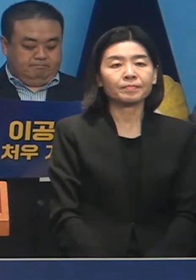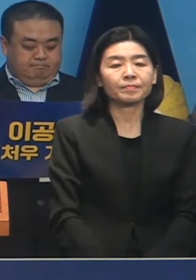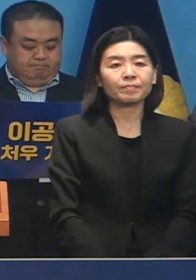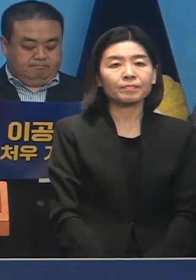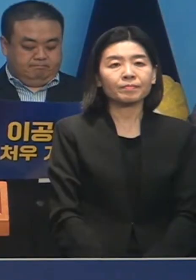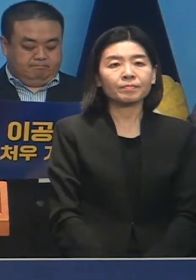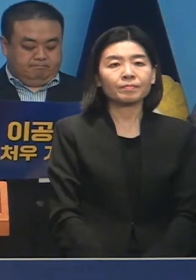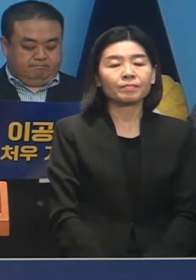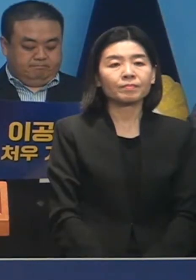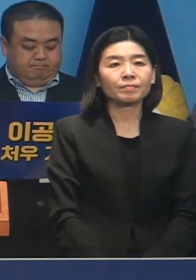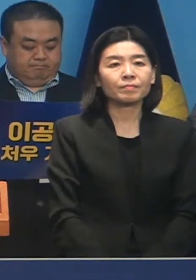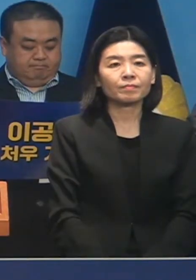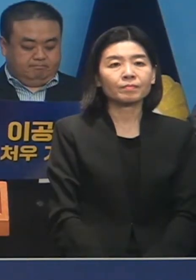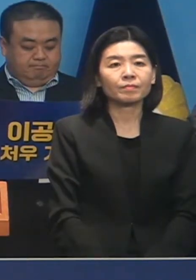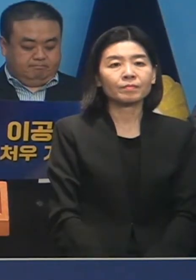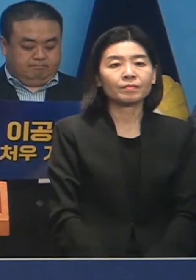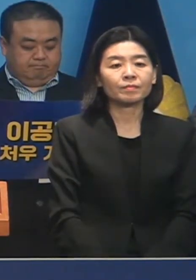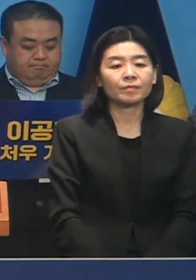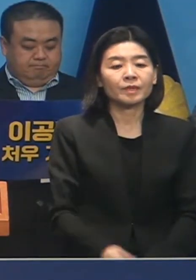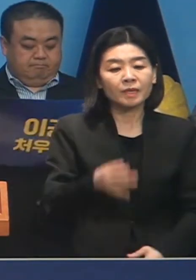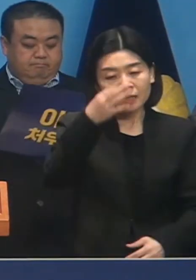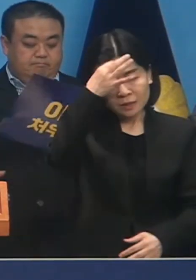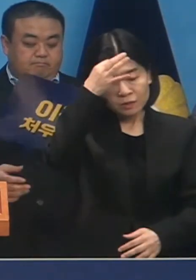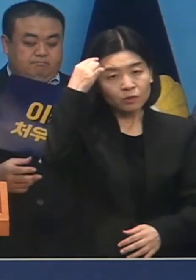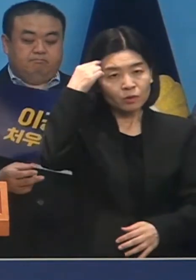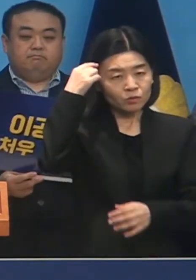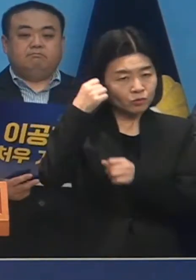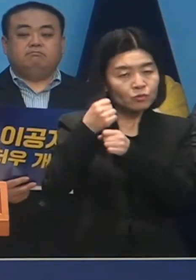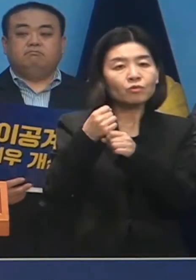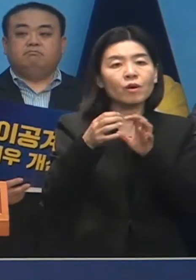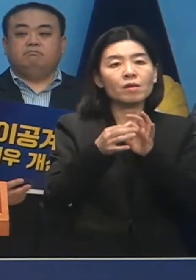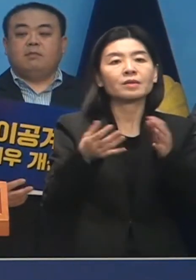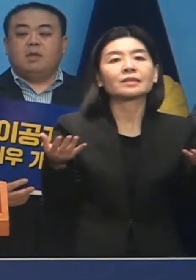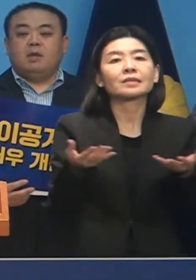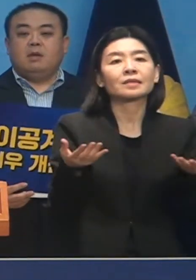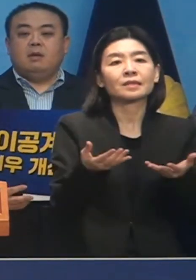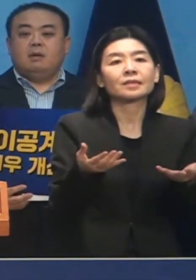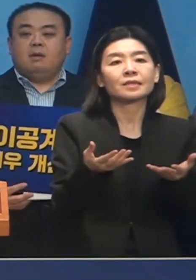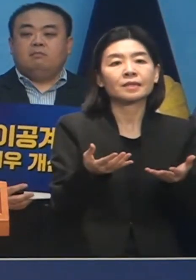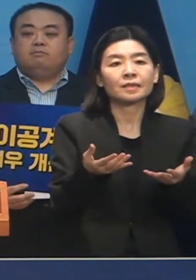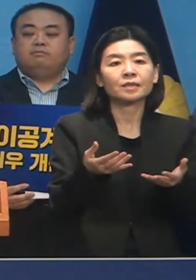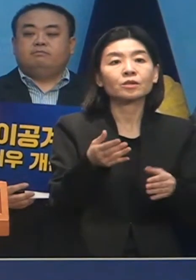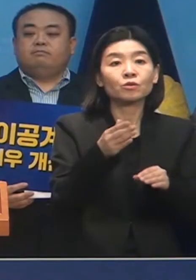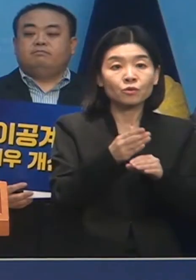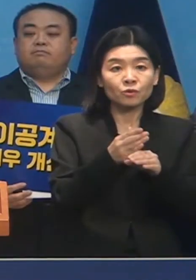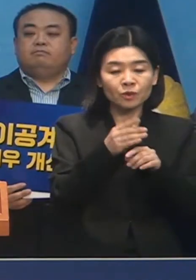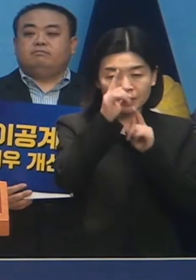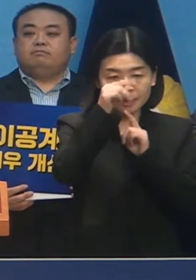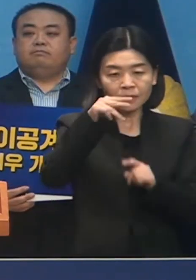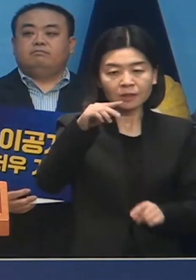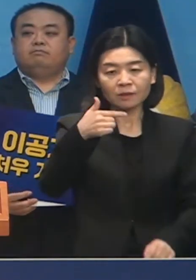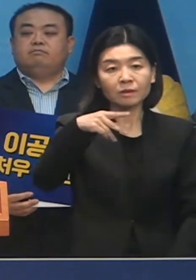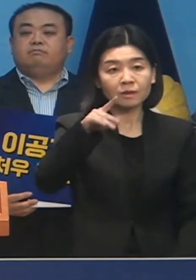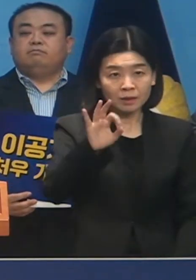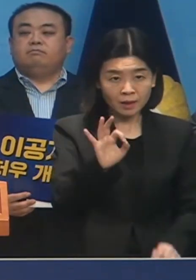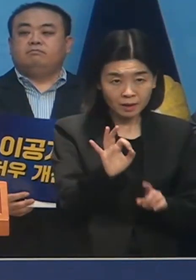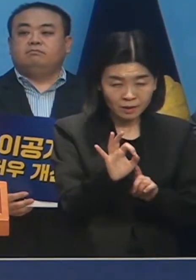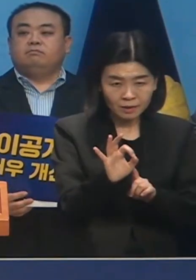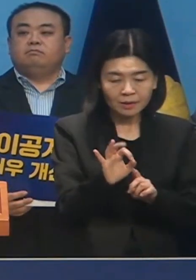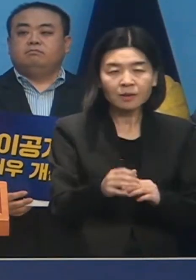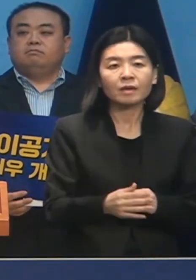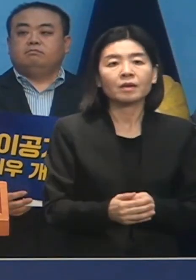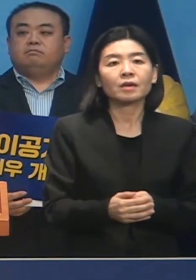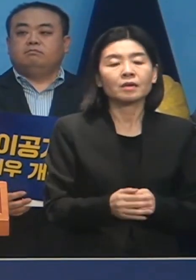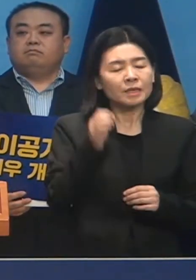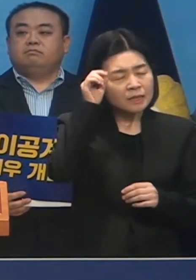네, 다음으로는 이공계 현장에서 근무하고 계시는 이현상님을 모시고 이공계 현장에서 얼마나